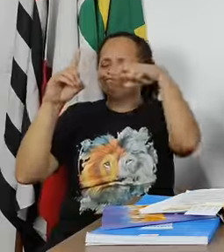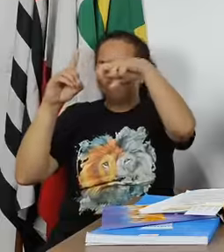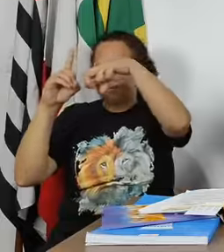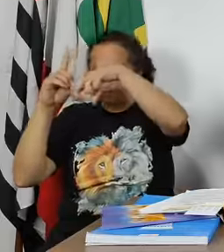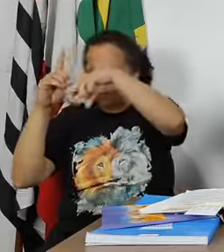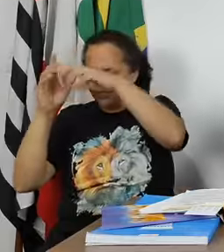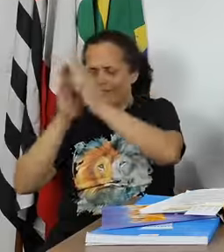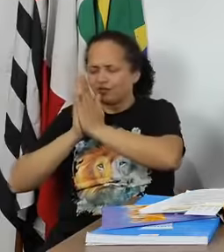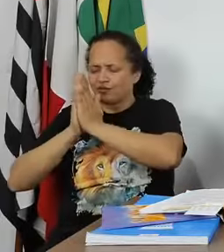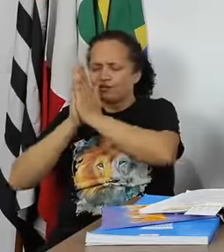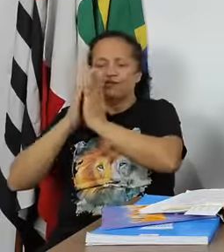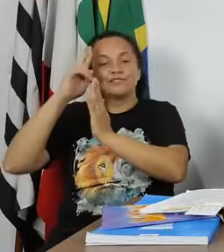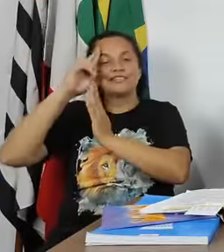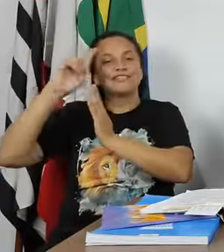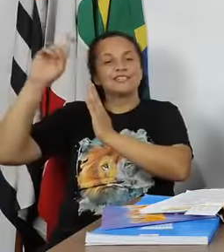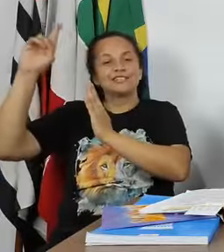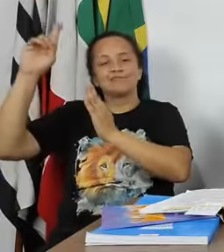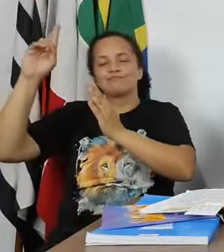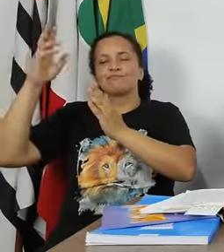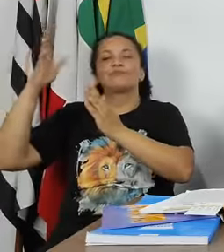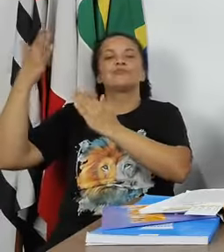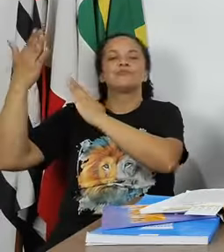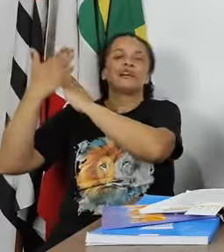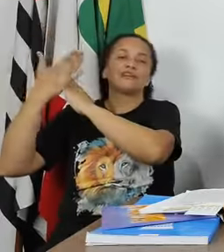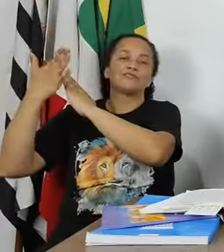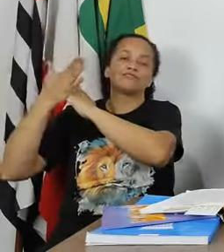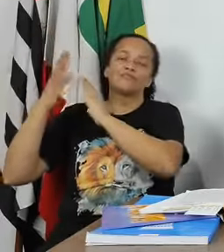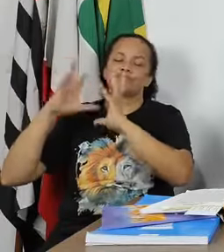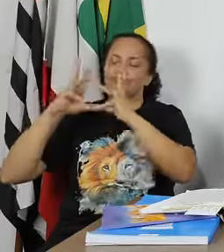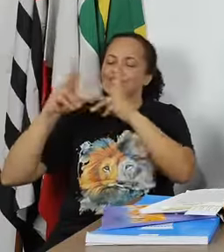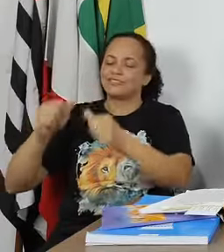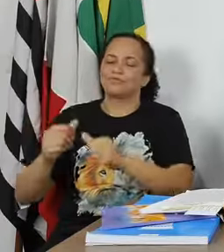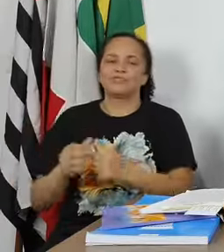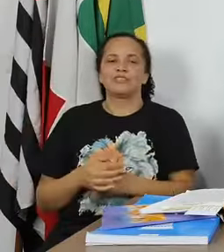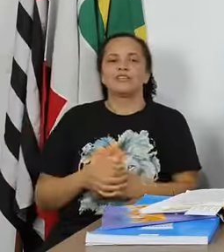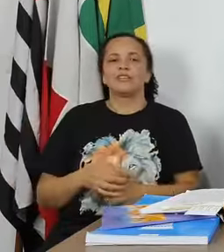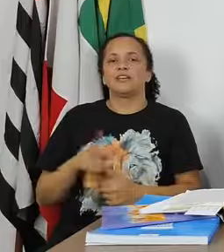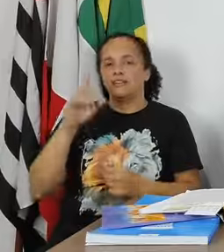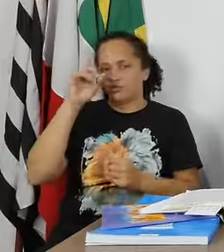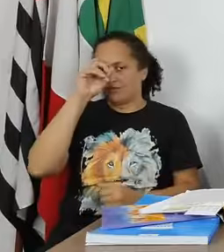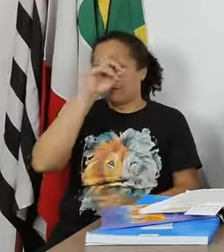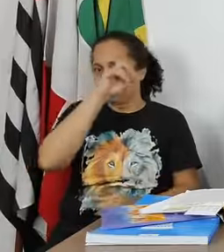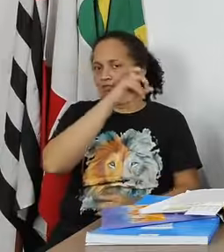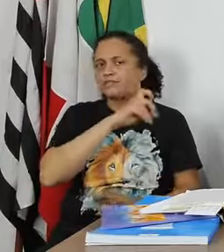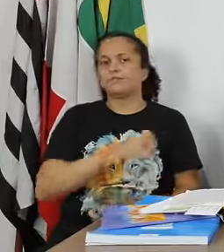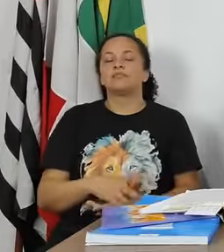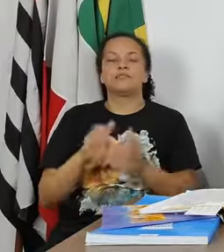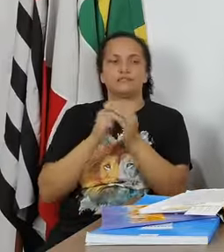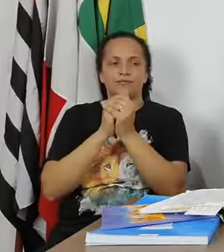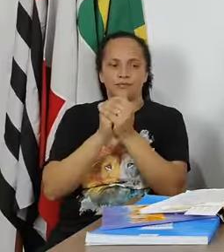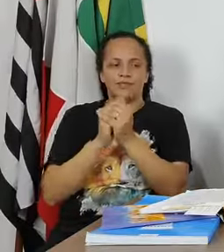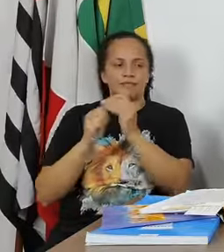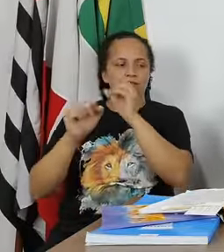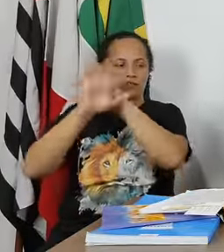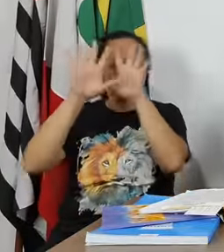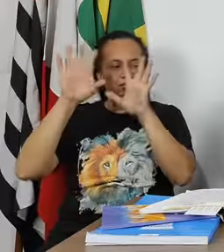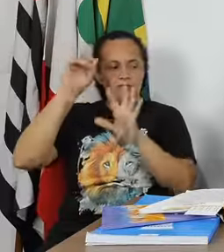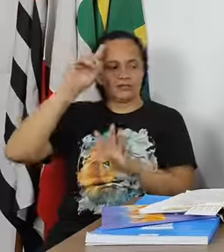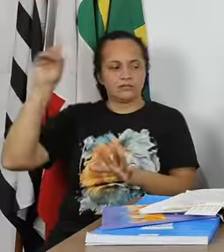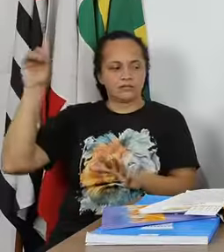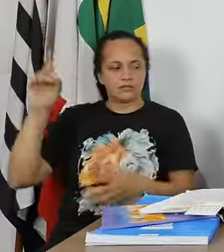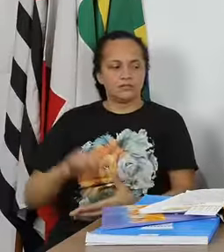para Ele nos ajuda e nos capacita a vencer toda e qualquer dificuldade. Amém? Glória a Deus, irmãos.